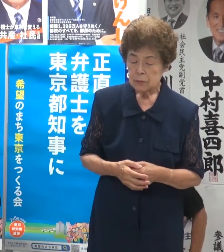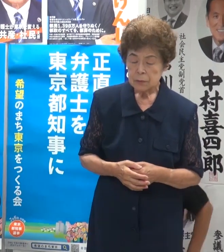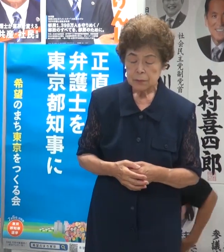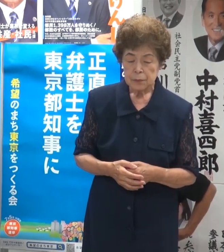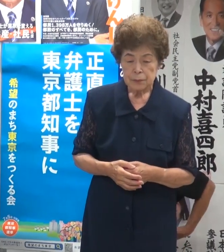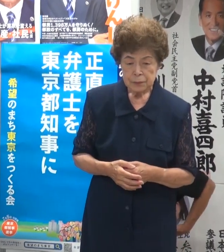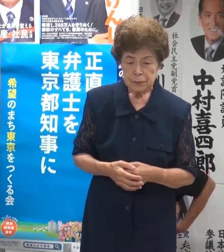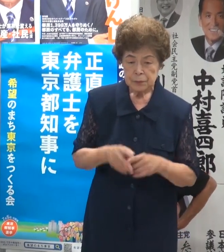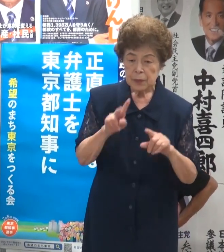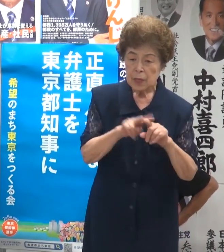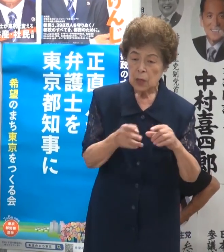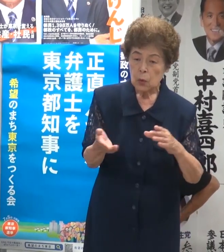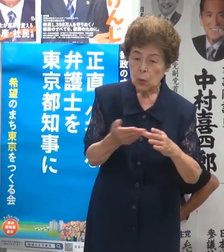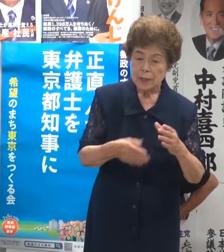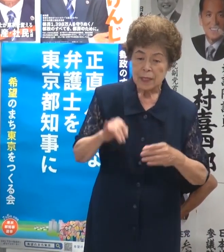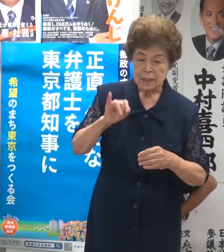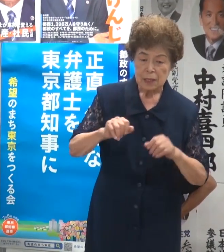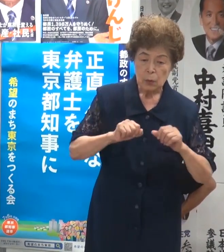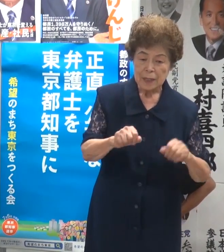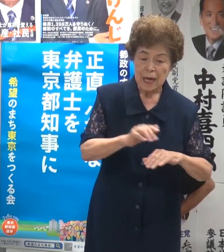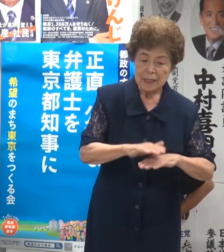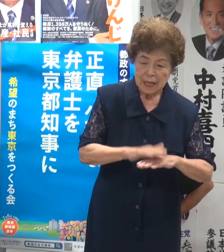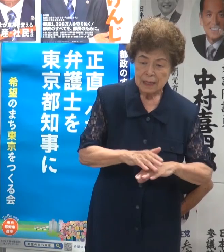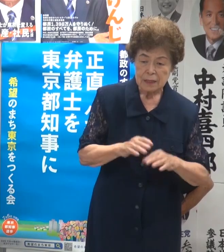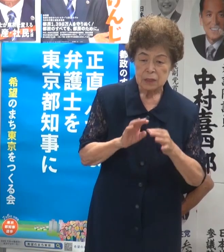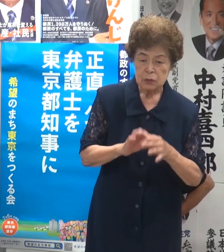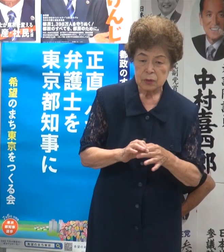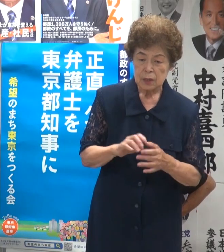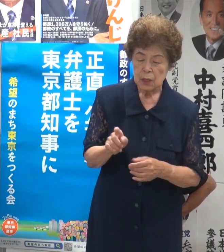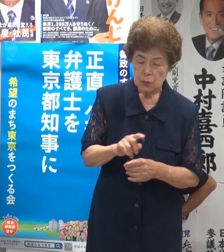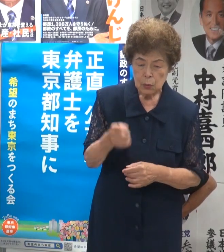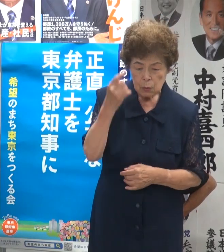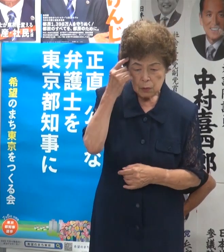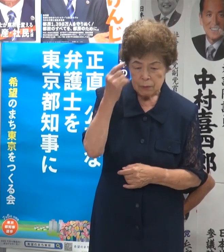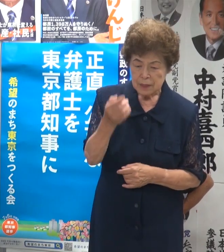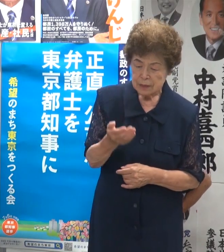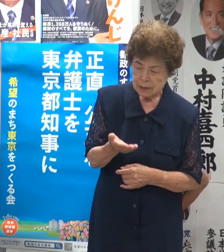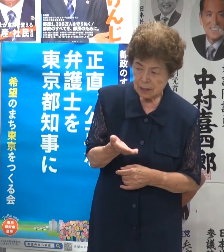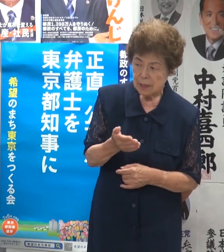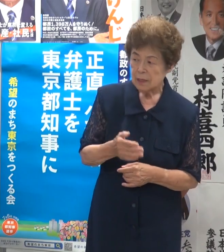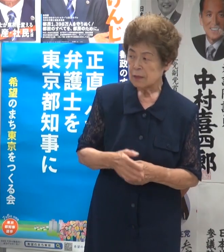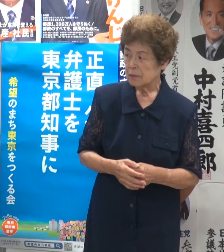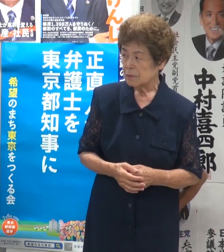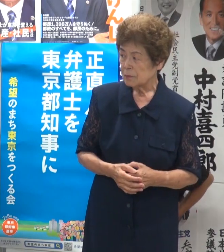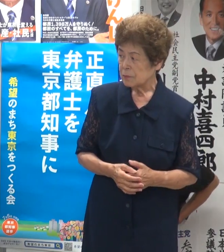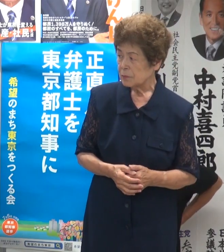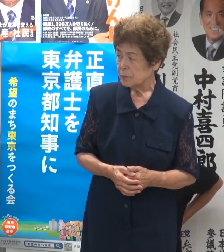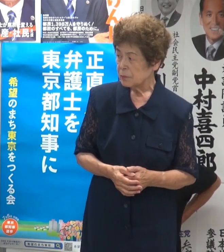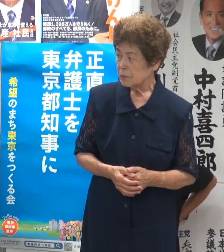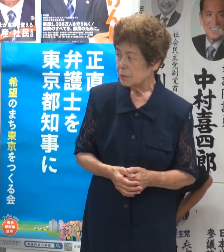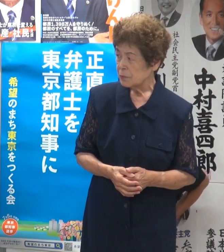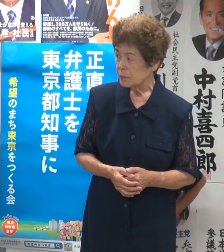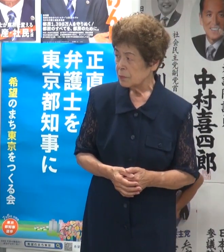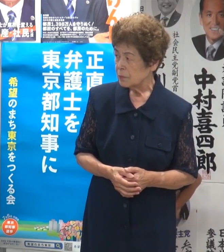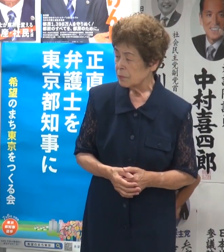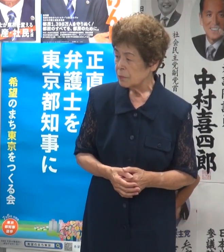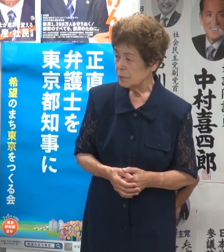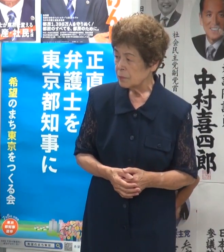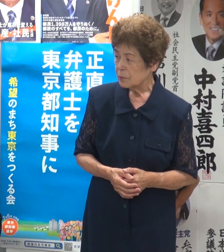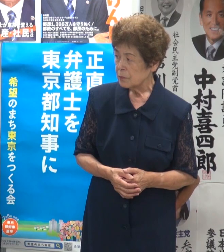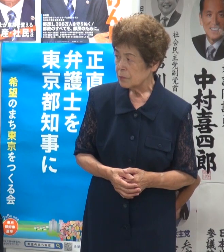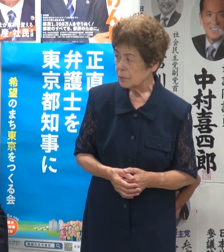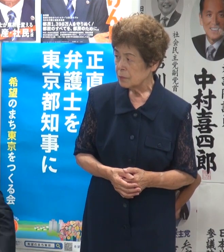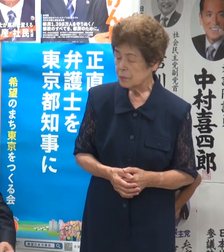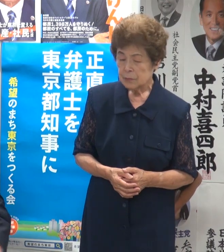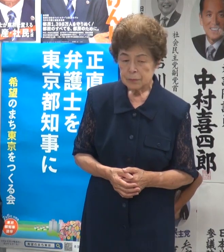ませんが、小池さんの手法について、宇都宮先生はどのようにお感じになってらっしゃるんでしょうか。あともう1